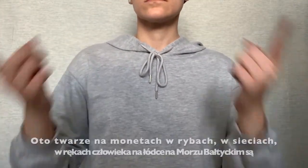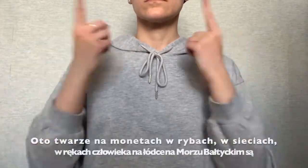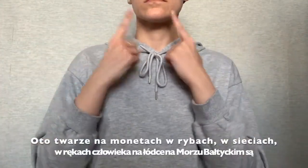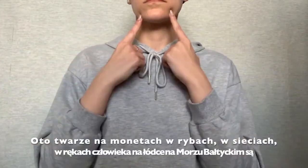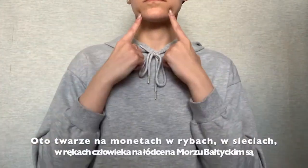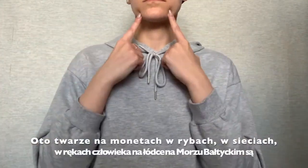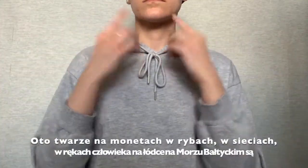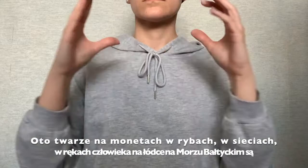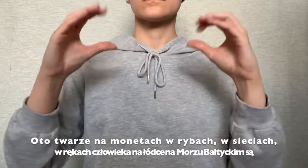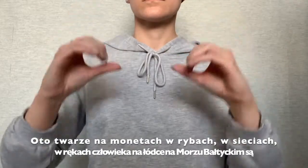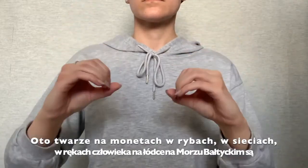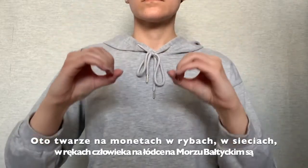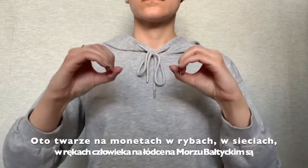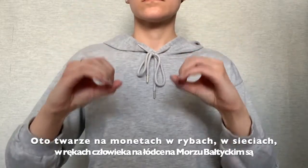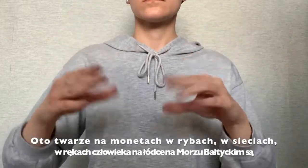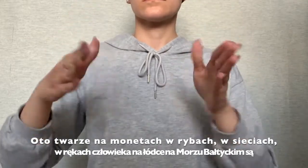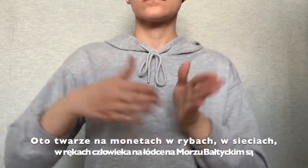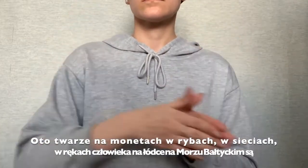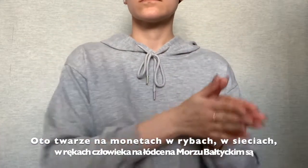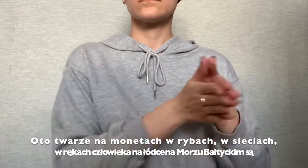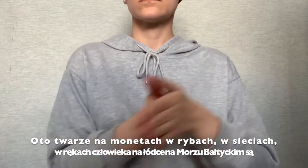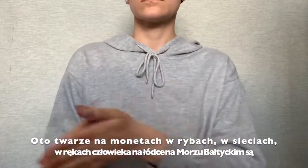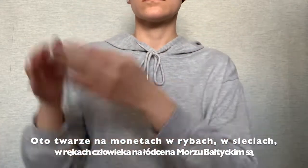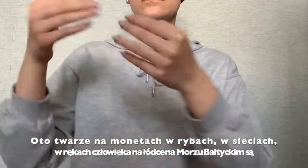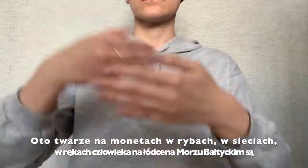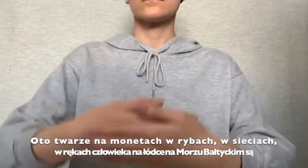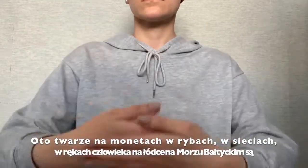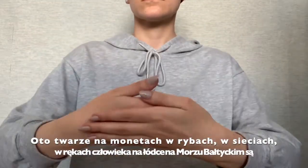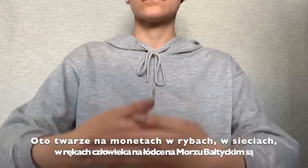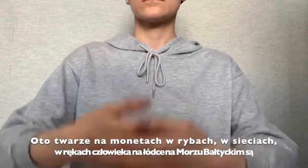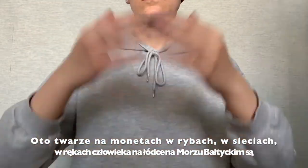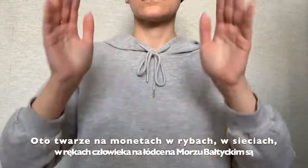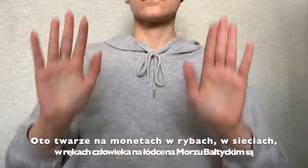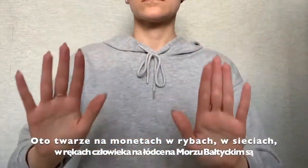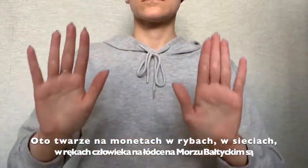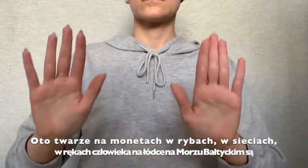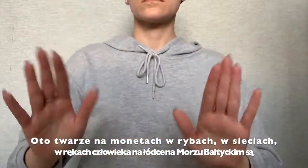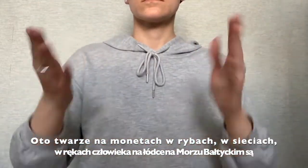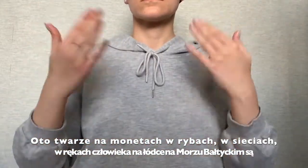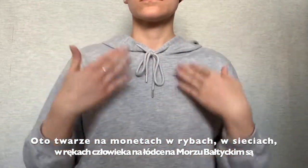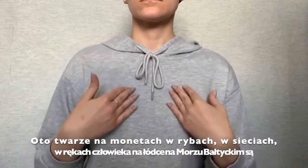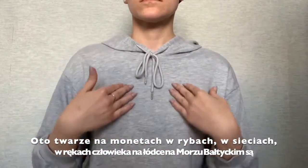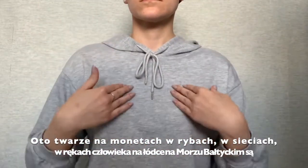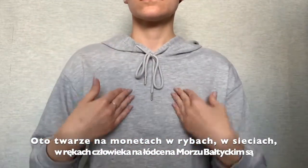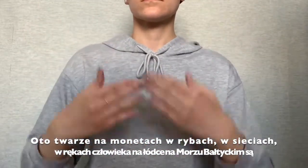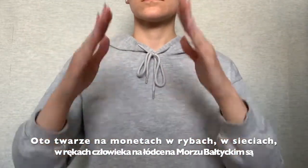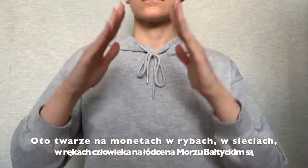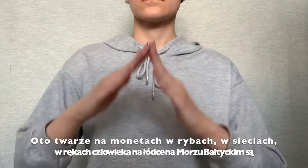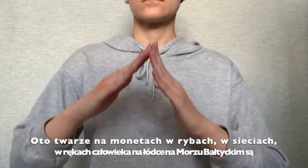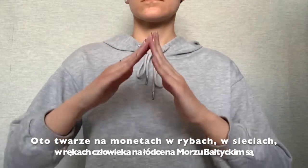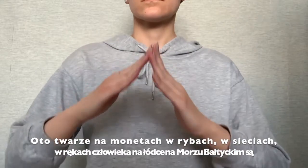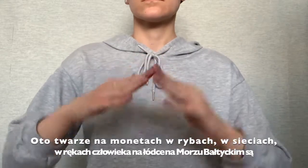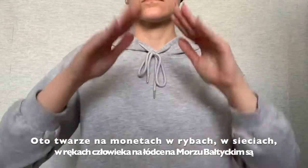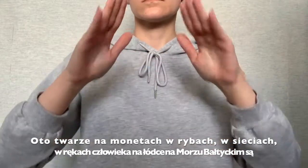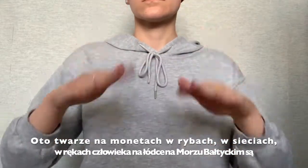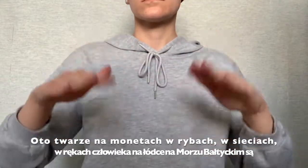Oto twarze na monetach w rybach, sieciach, rękach człowieka na łódce na